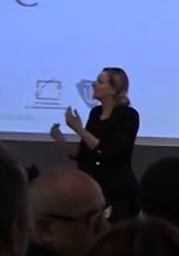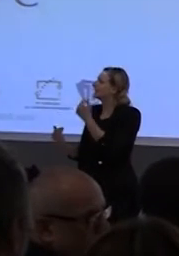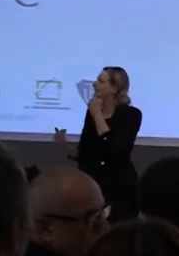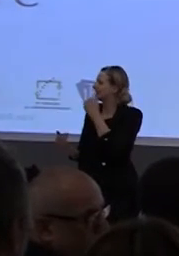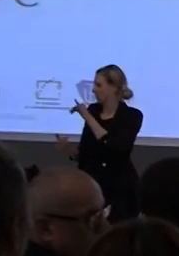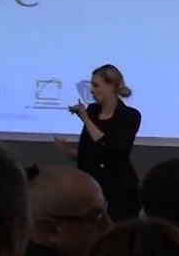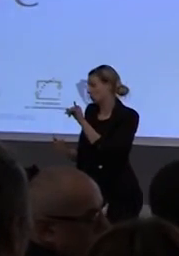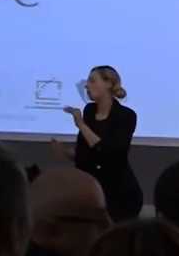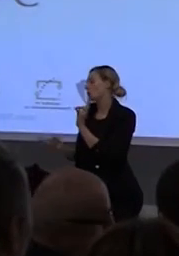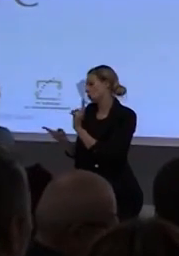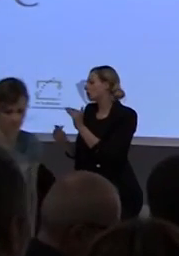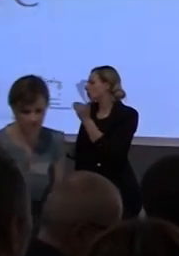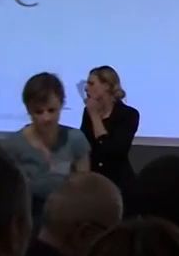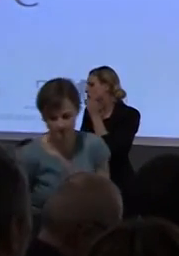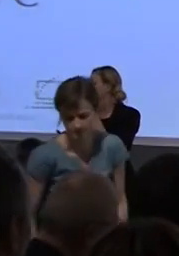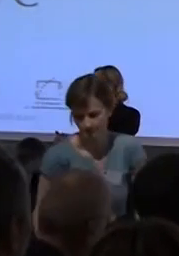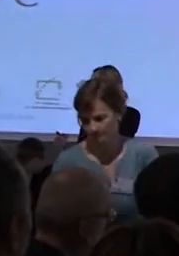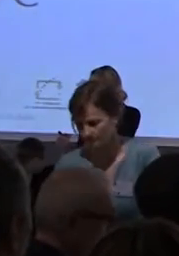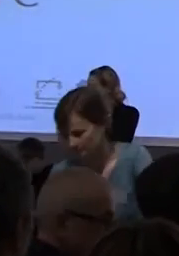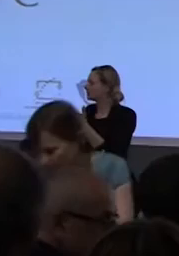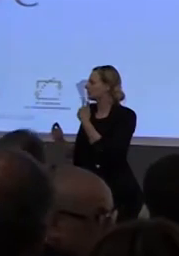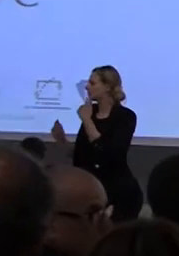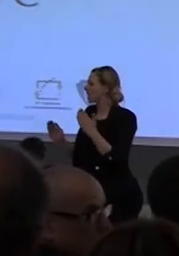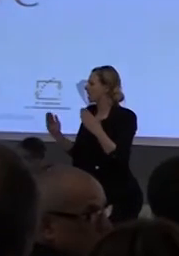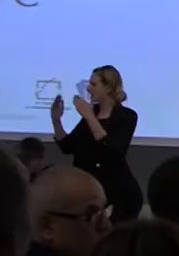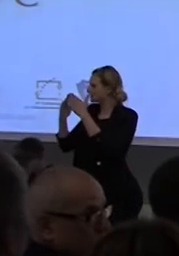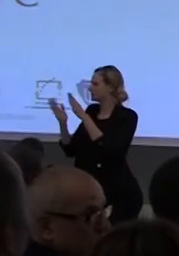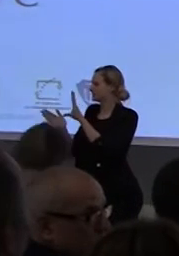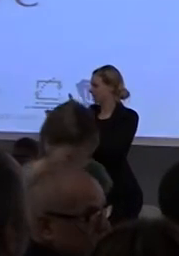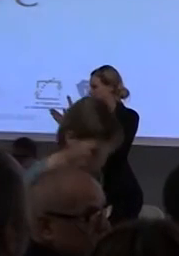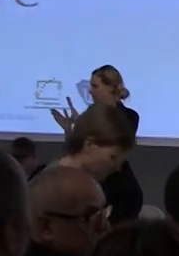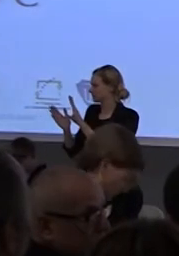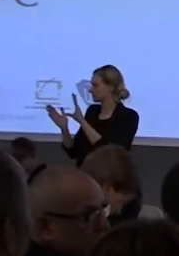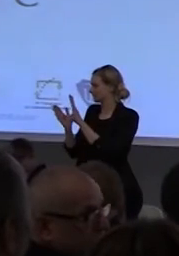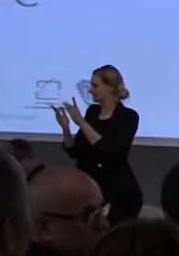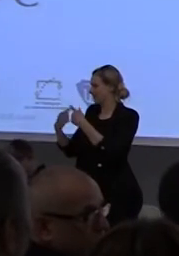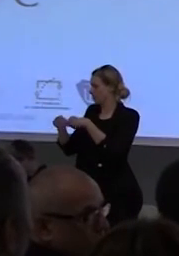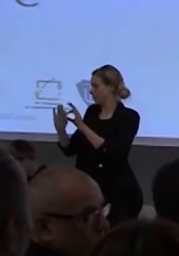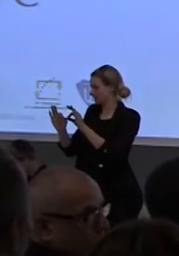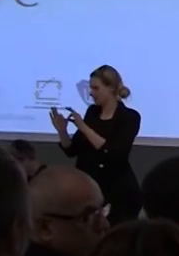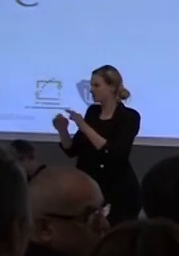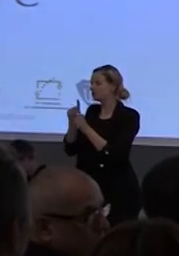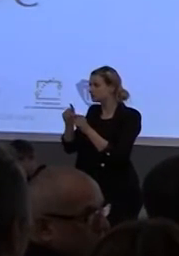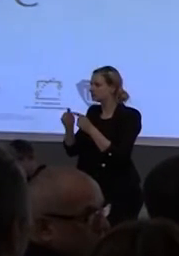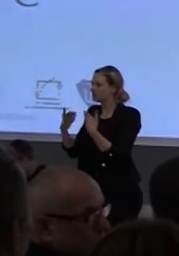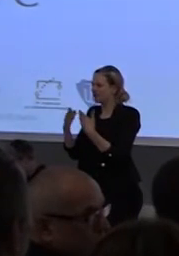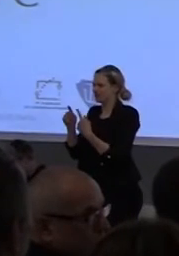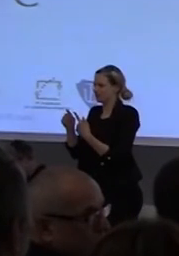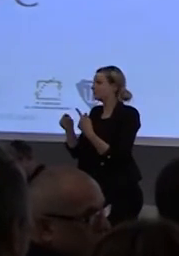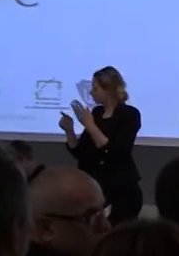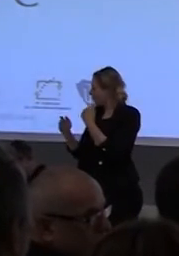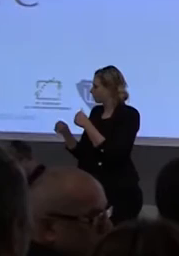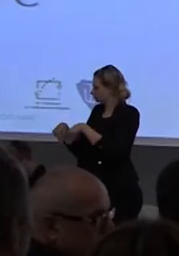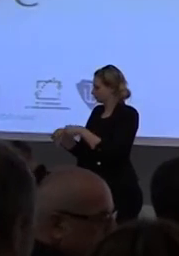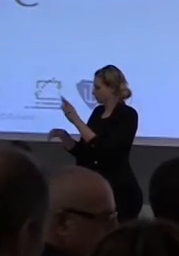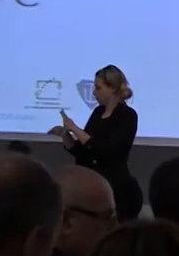pracovníků speciální pedagogický center, která jsou, a tato asociace je partnerem projektu, a